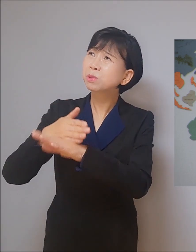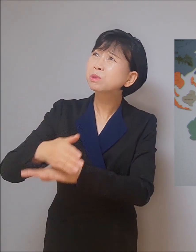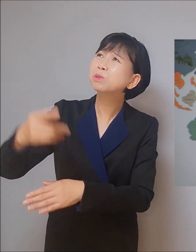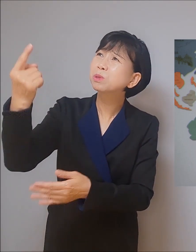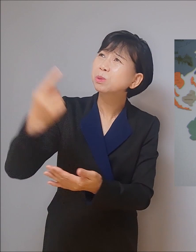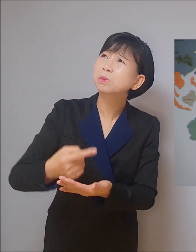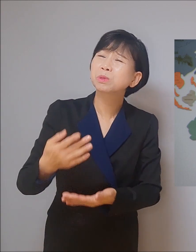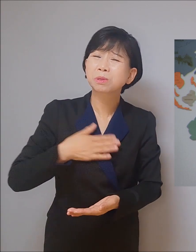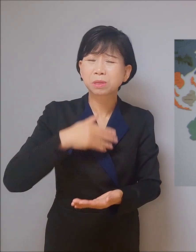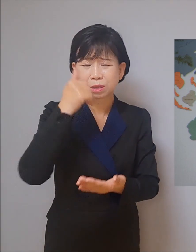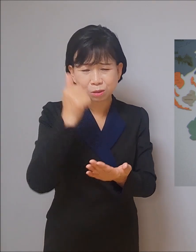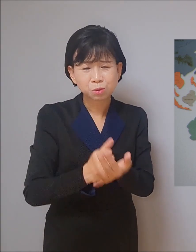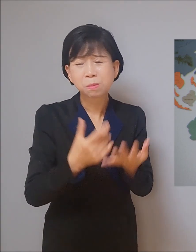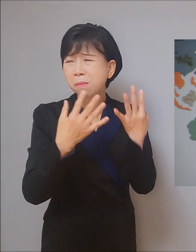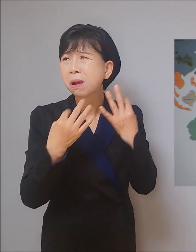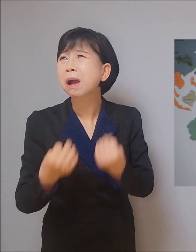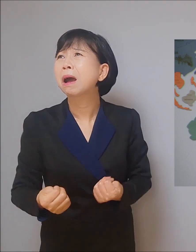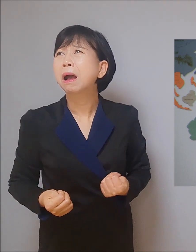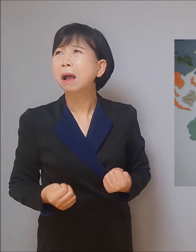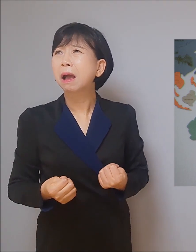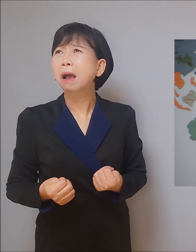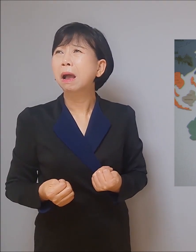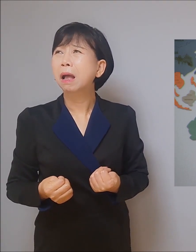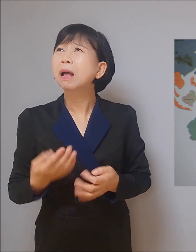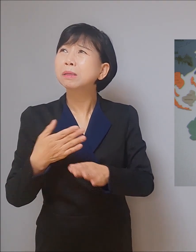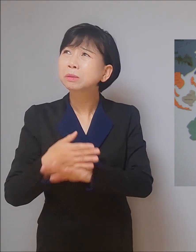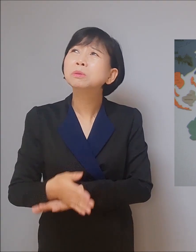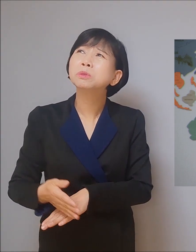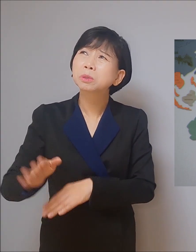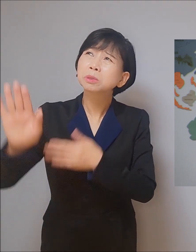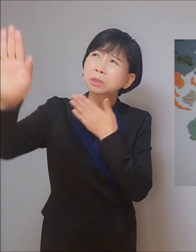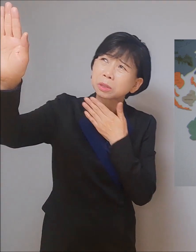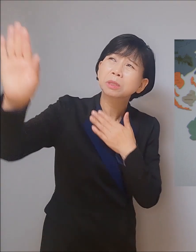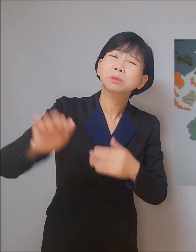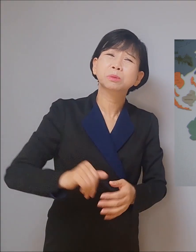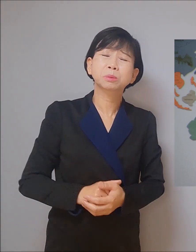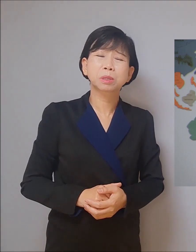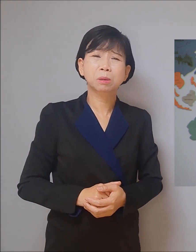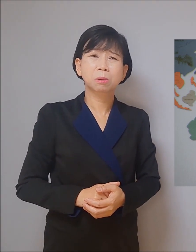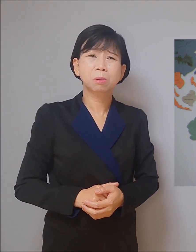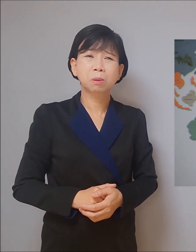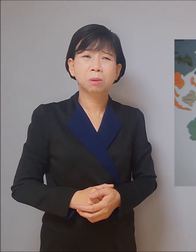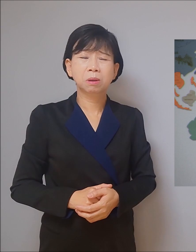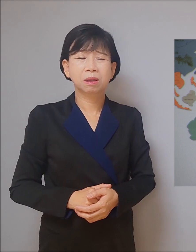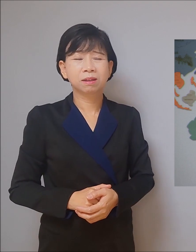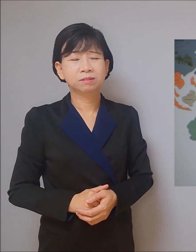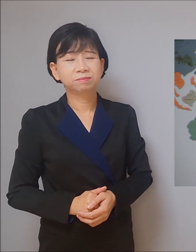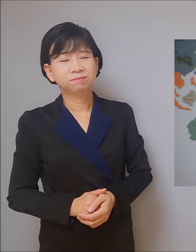아직 죄가 더 많아요. 조금만 있다 오세요.